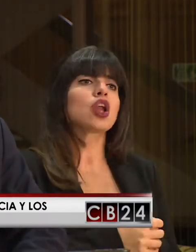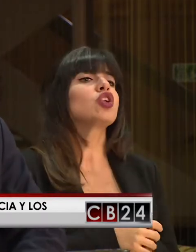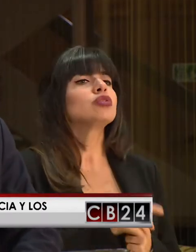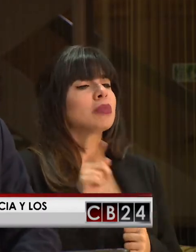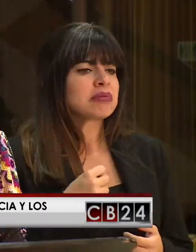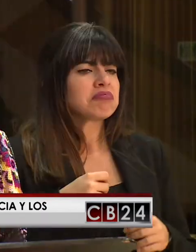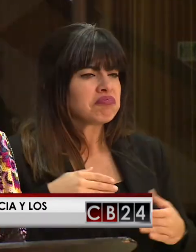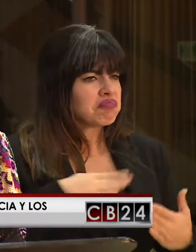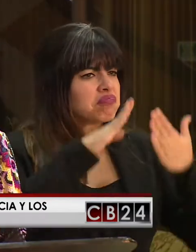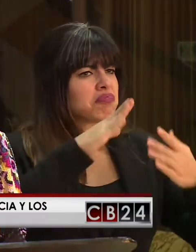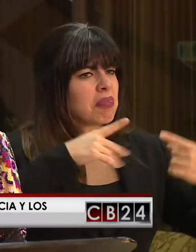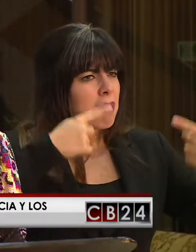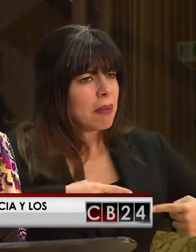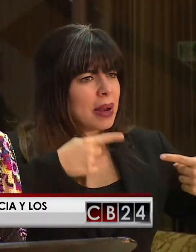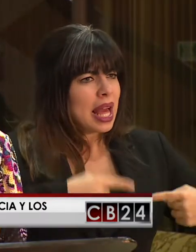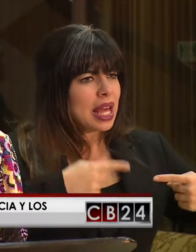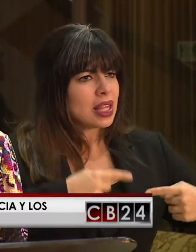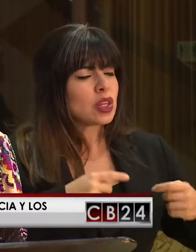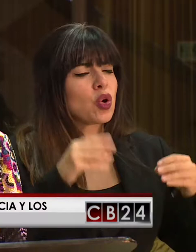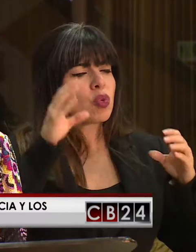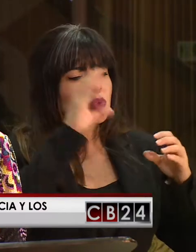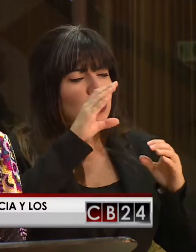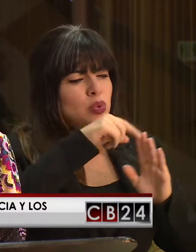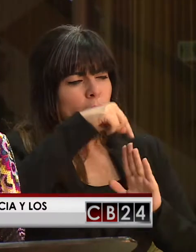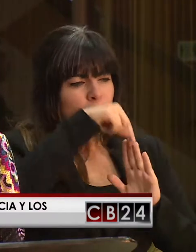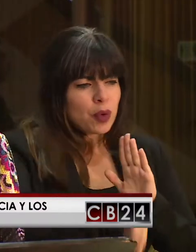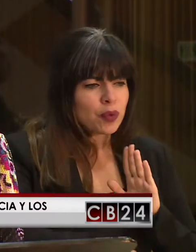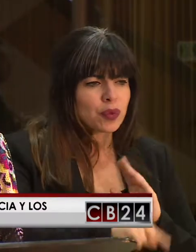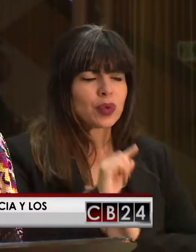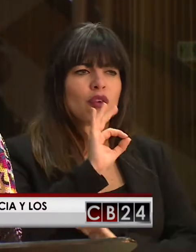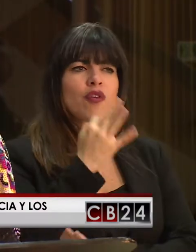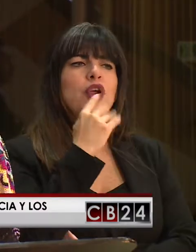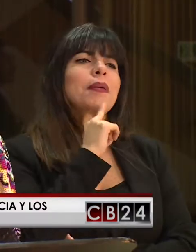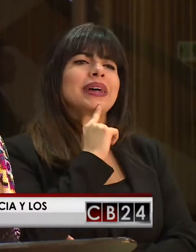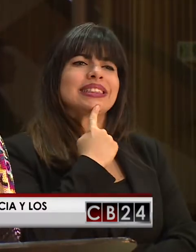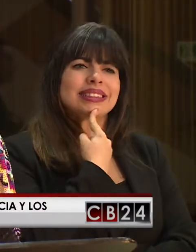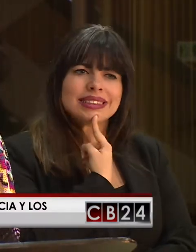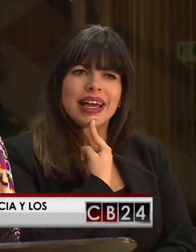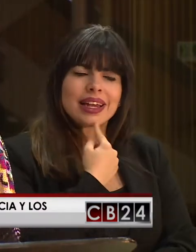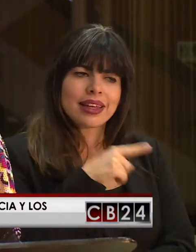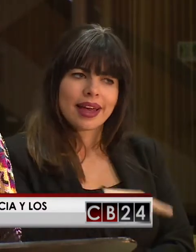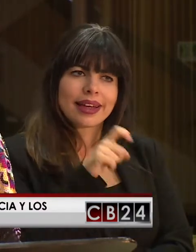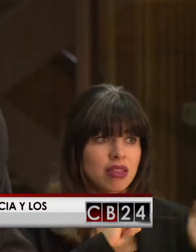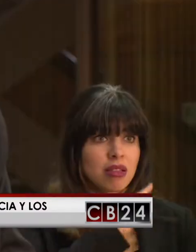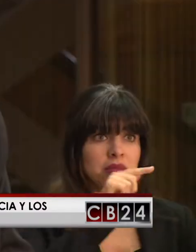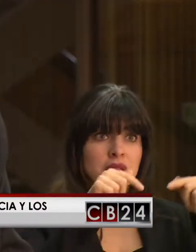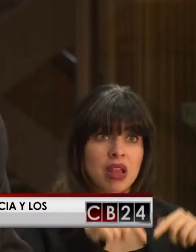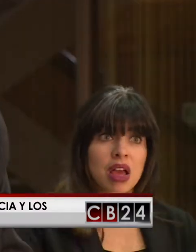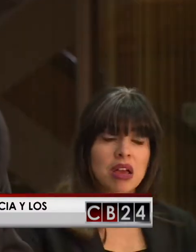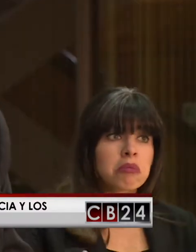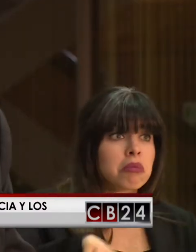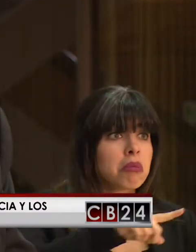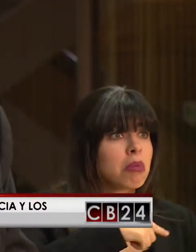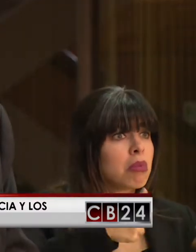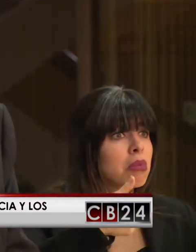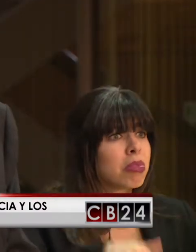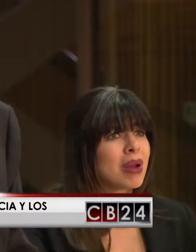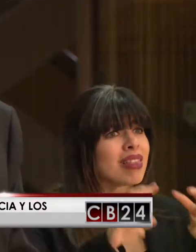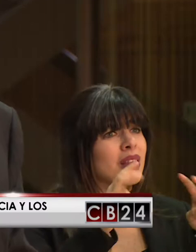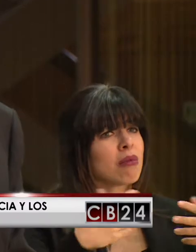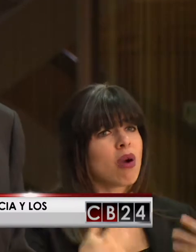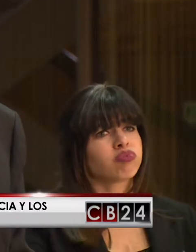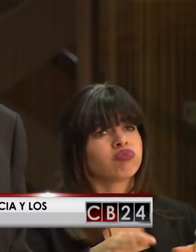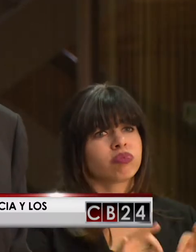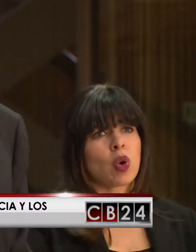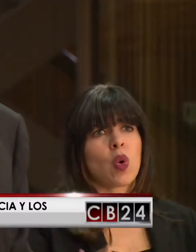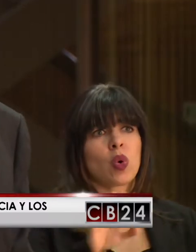la semana pasada, grupos de presión y sindicatos protestan contra la administración de Carlos Alvarado bajo diferentes exigencias. Una de ellas era